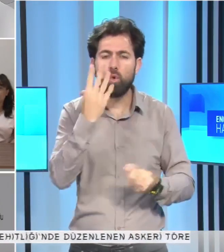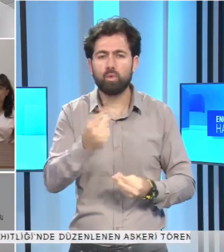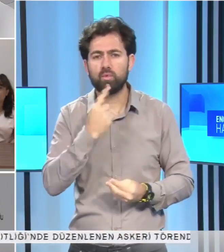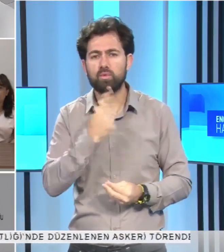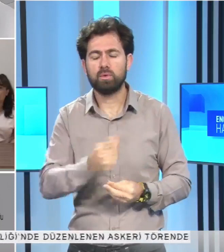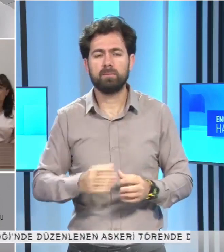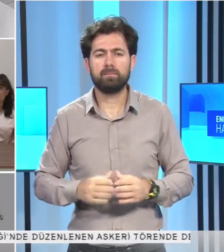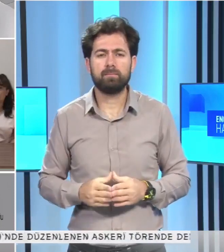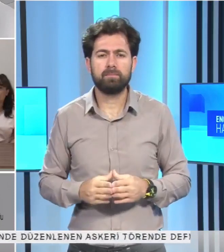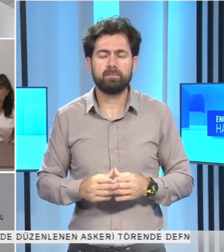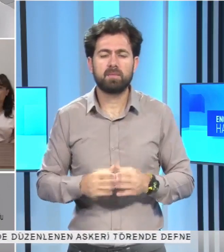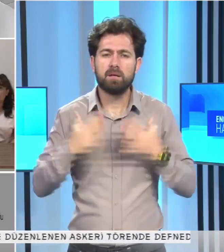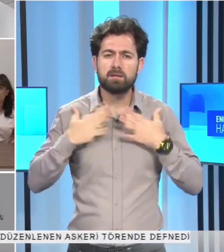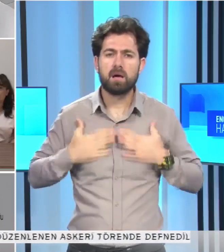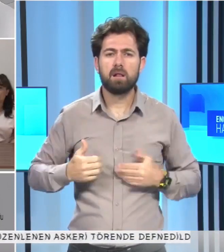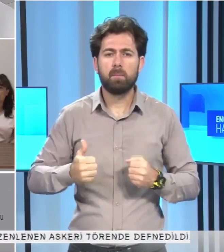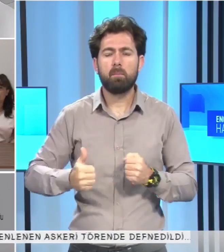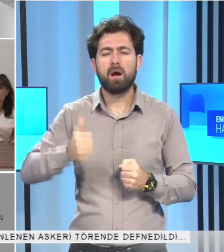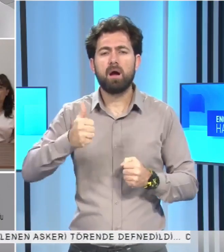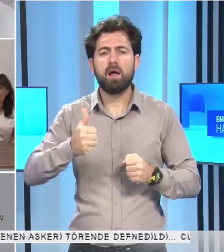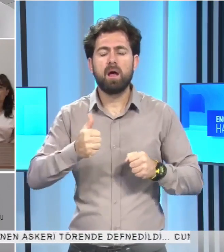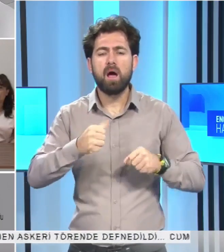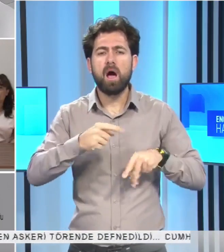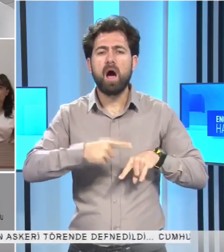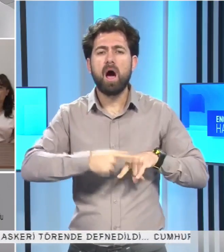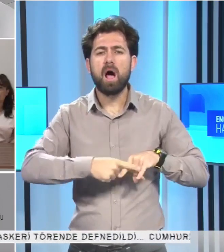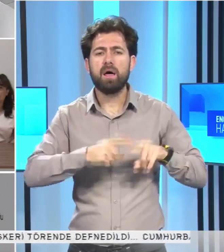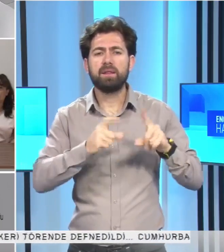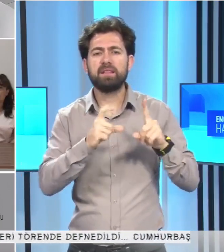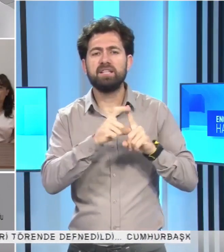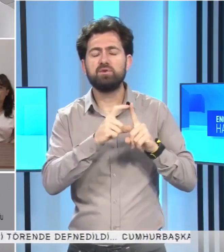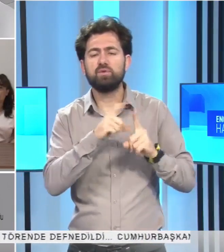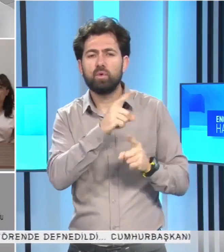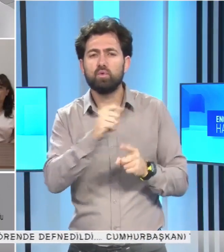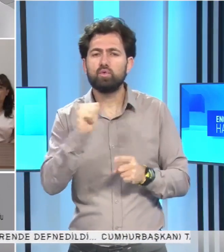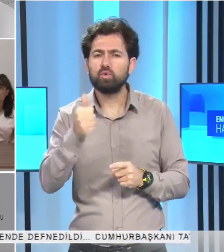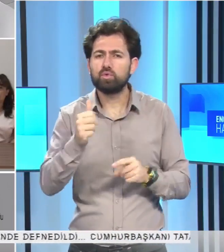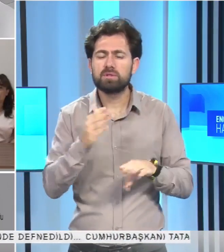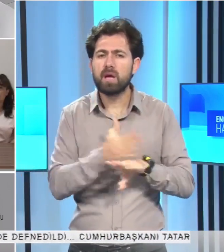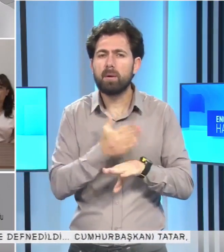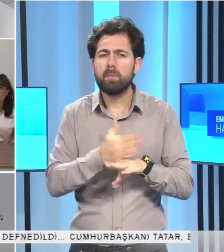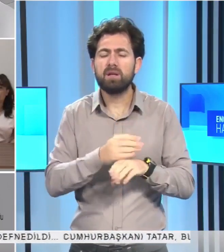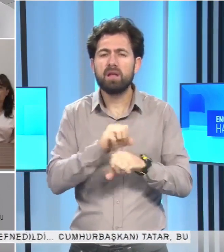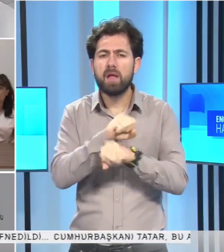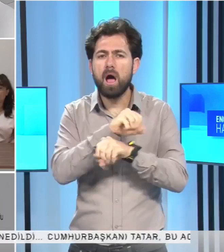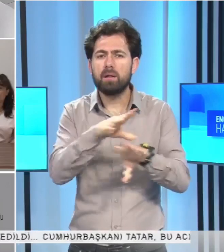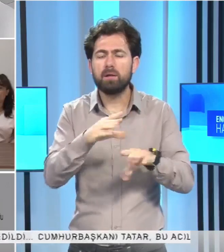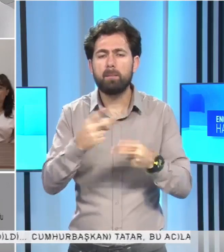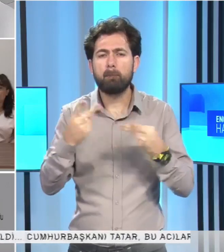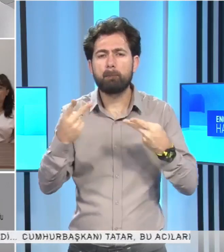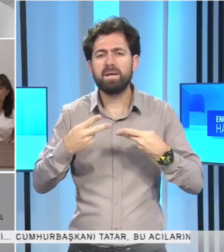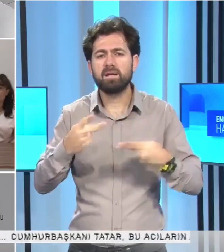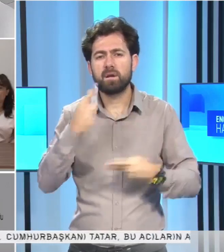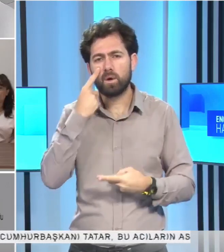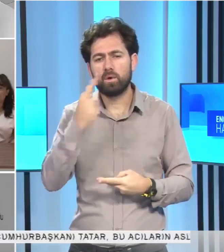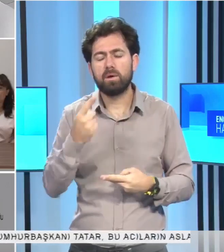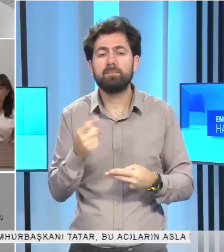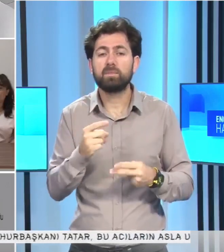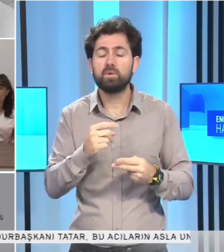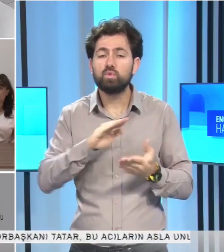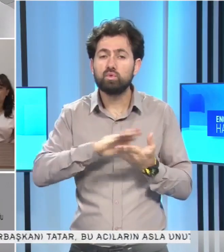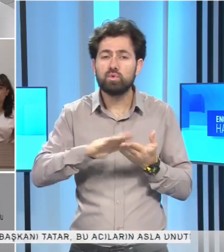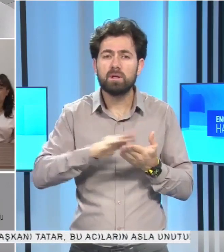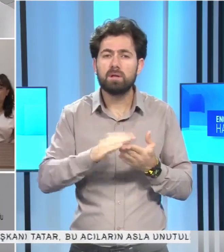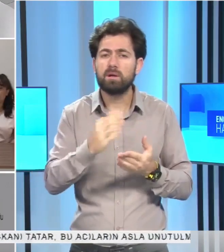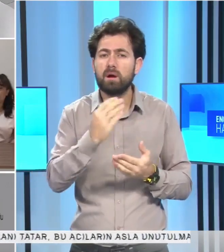vurgulandı. Sağlık Bakanı Hakan Dinçürek de gün dolayısıyla yayımladığı mesajda düzenli